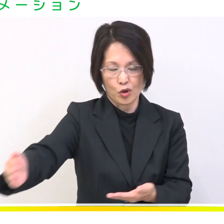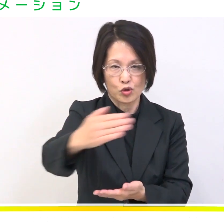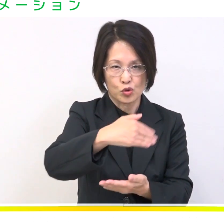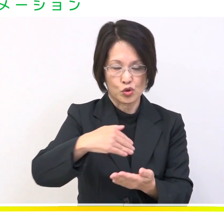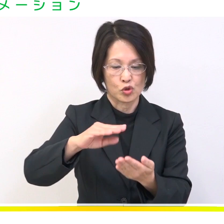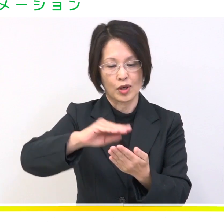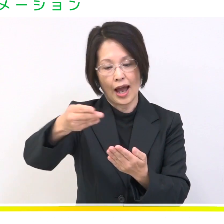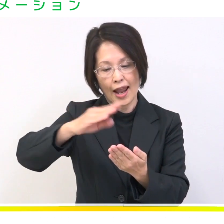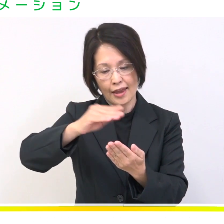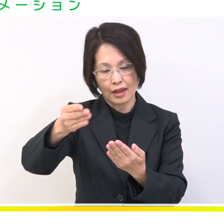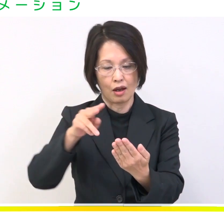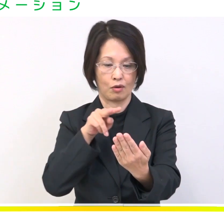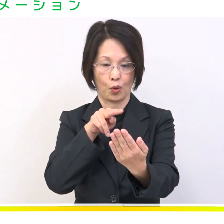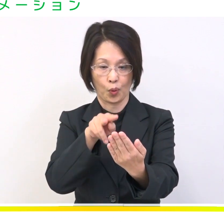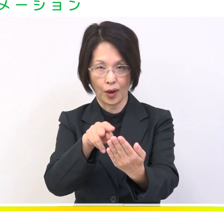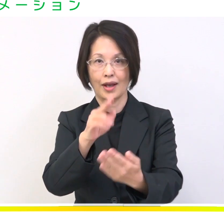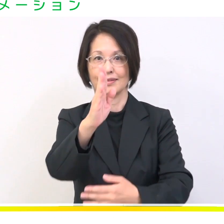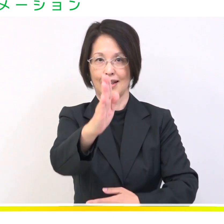下さい